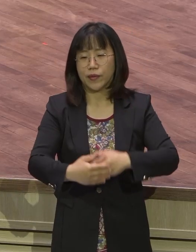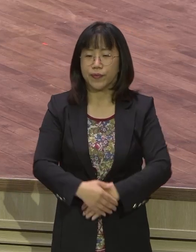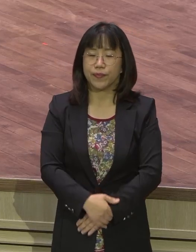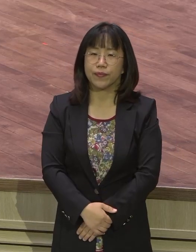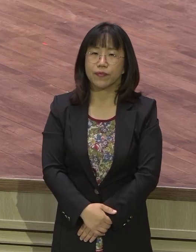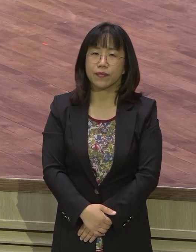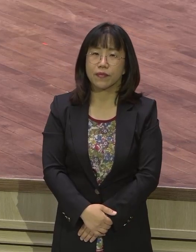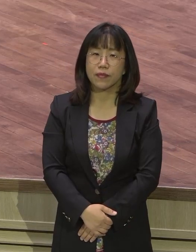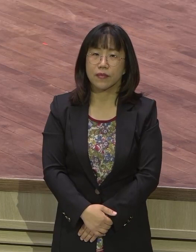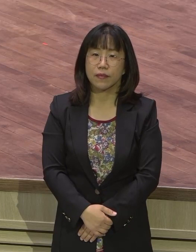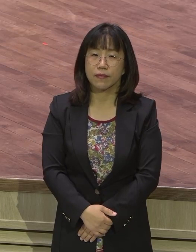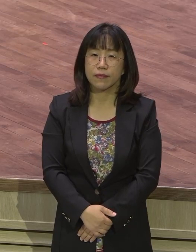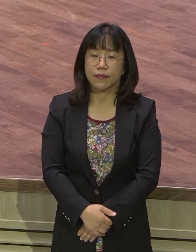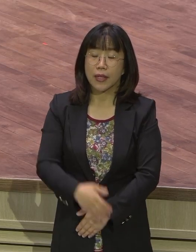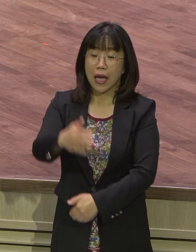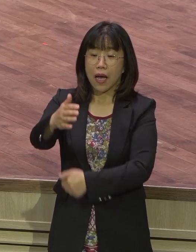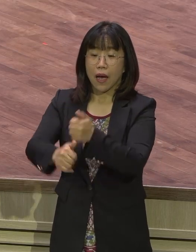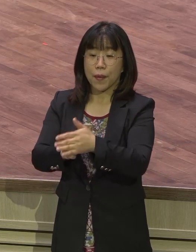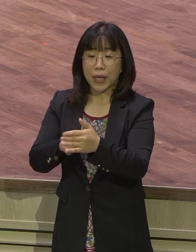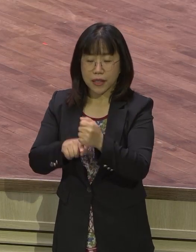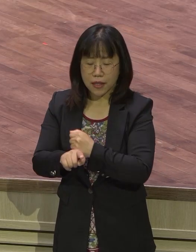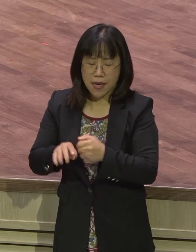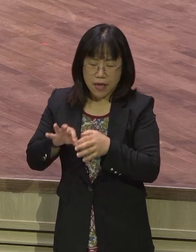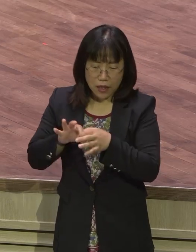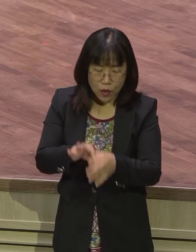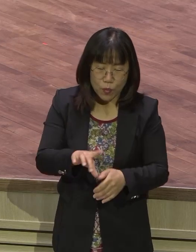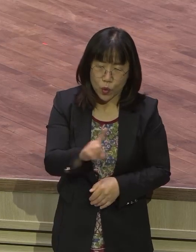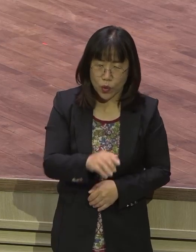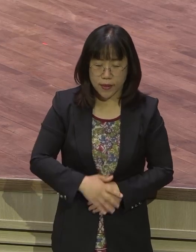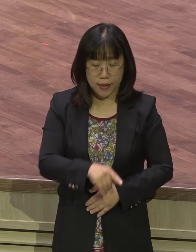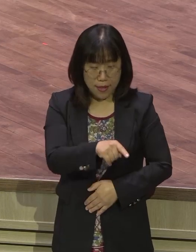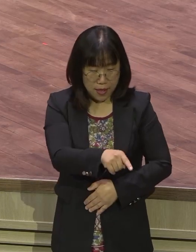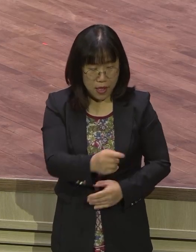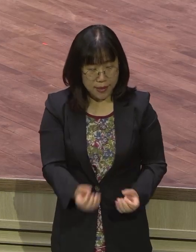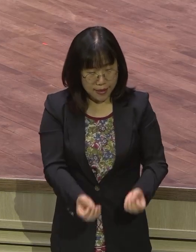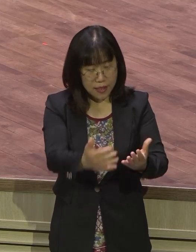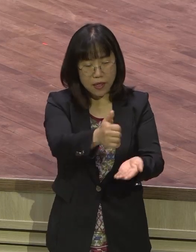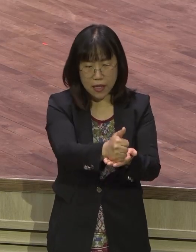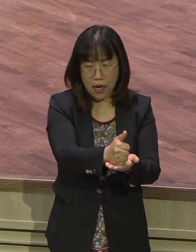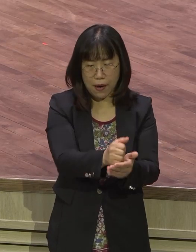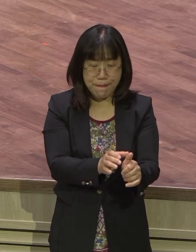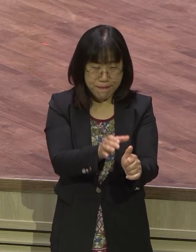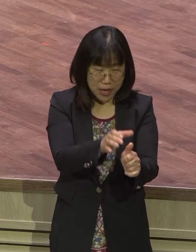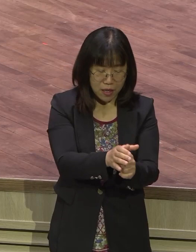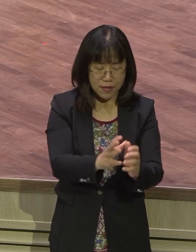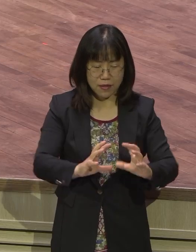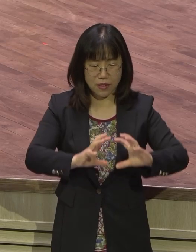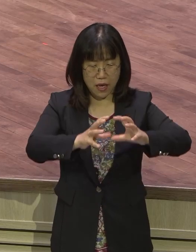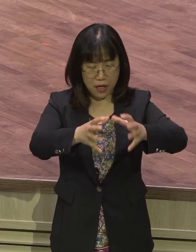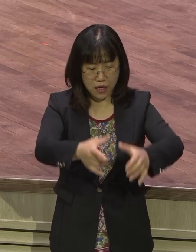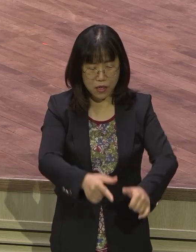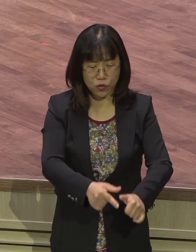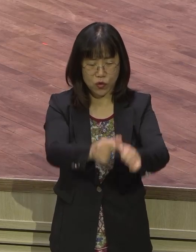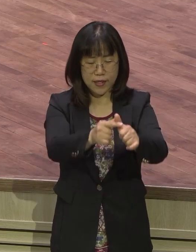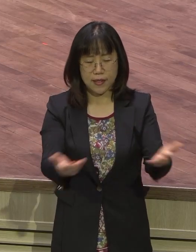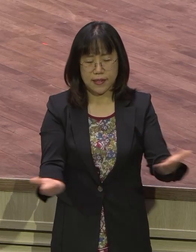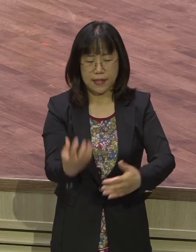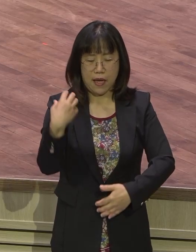어떻게 하든지 간에 이 제사장으로서 전세계 살릴 수 있는 그런 사명을